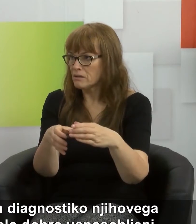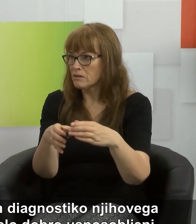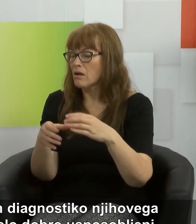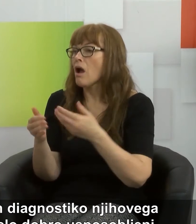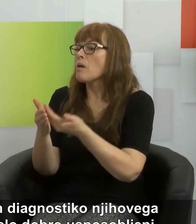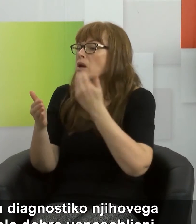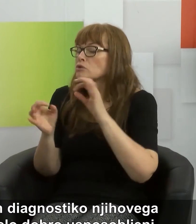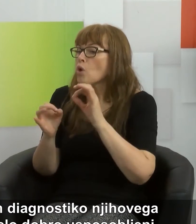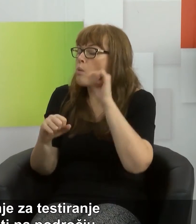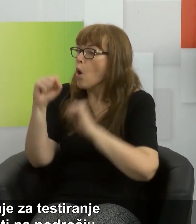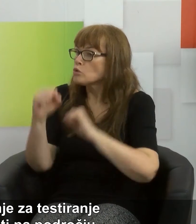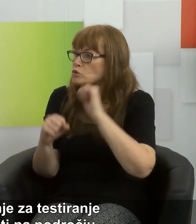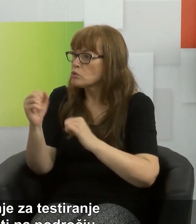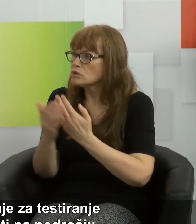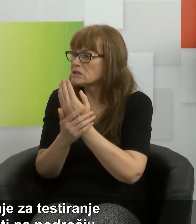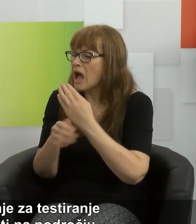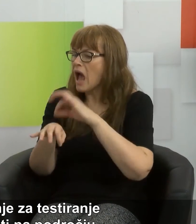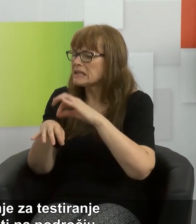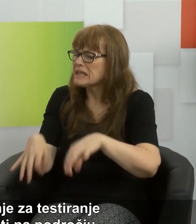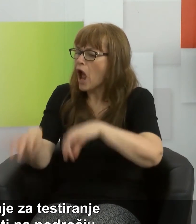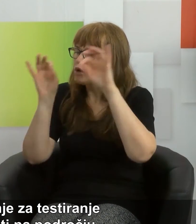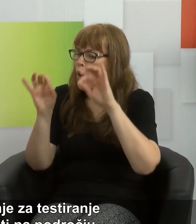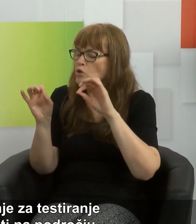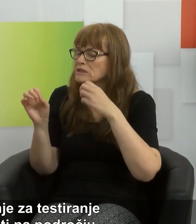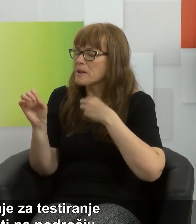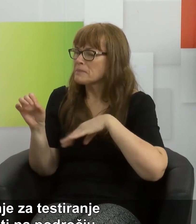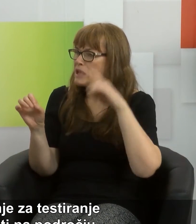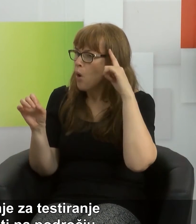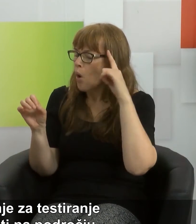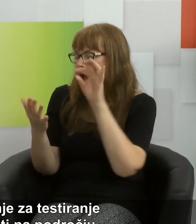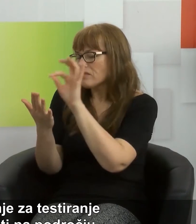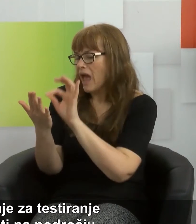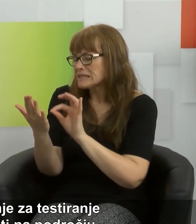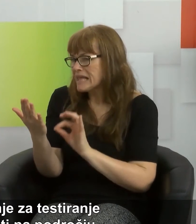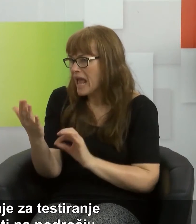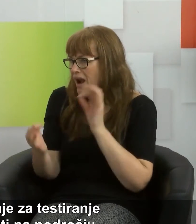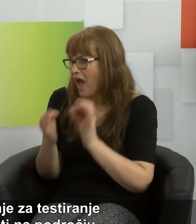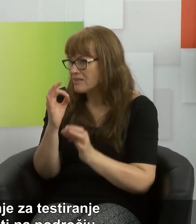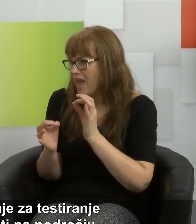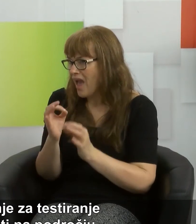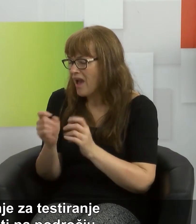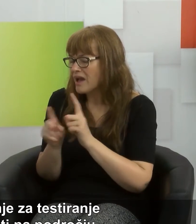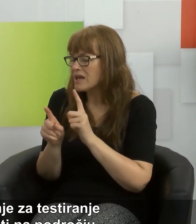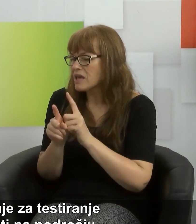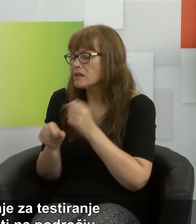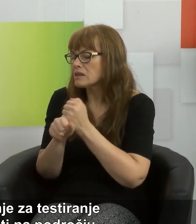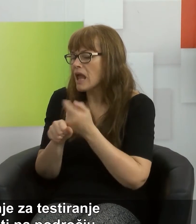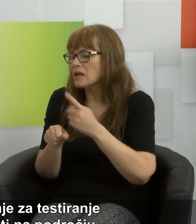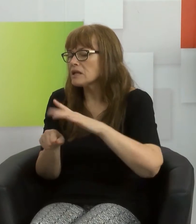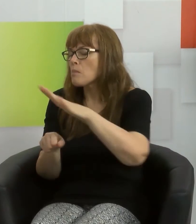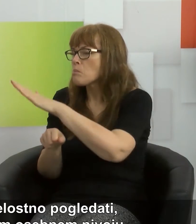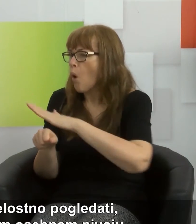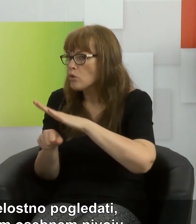Predvsem so zelo dobro usposobljeni za diagnosticiranje, za testiranje in predvsem delati potem na